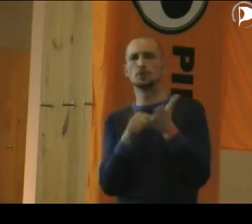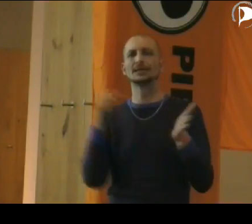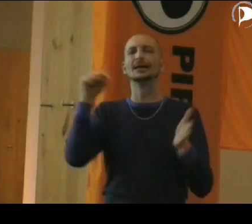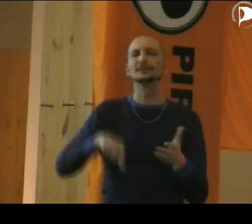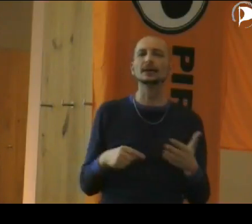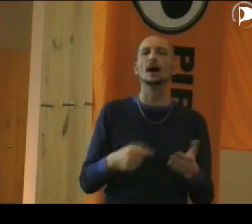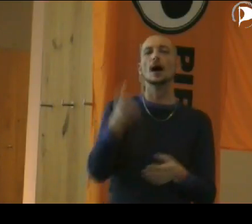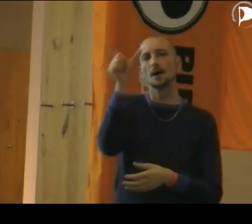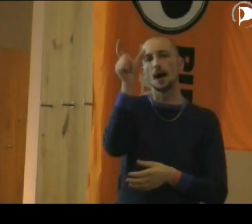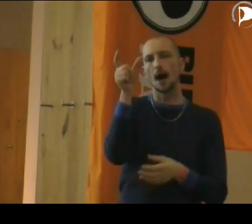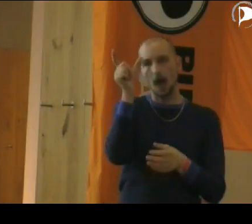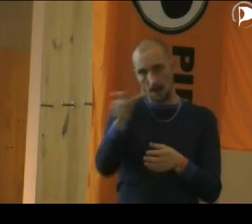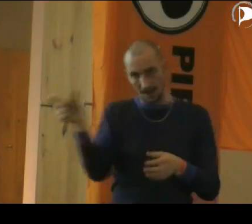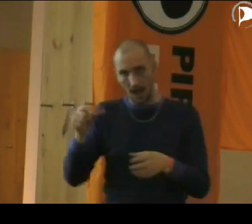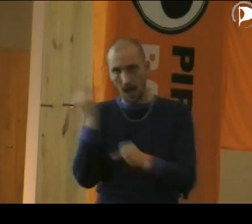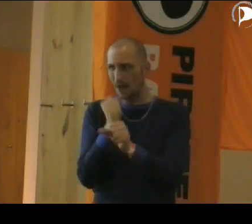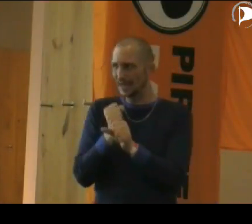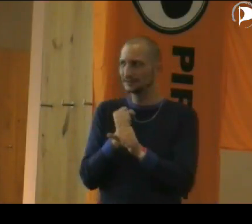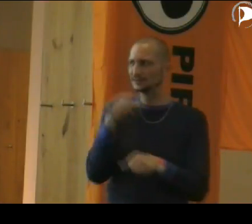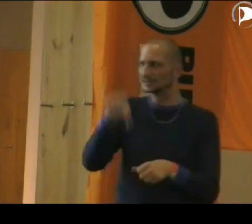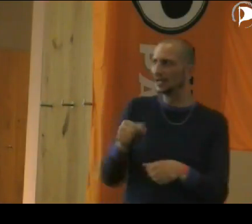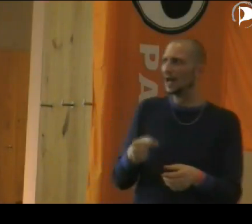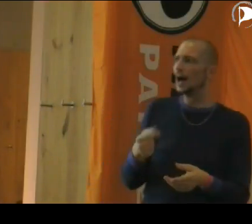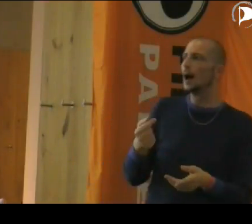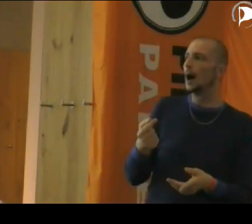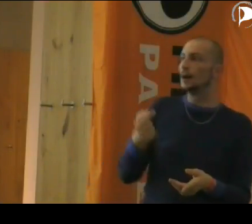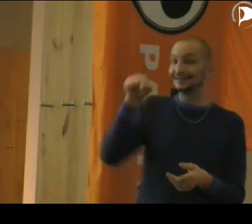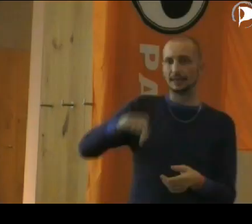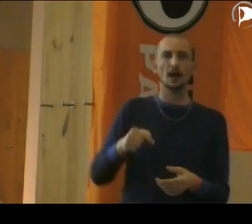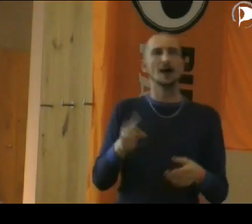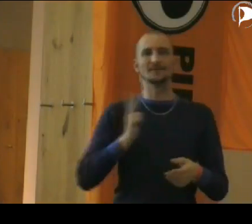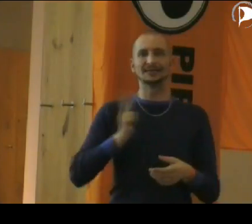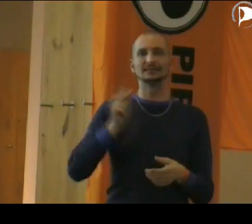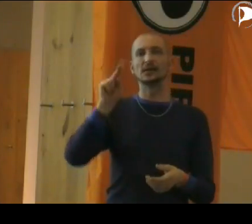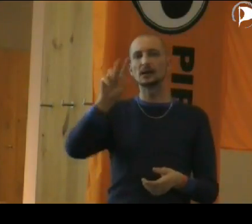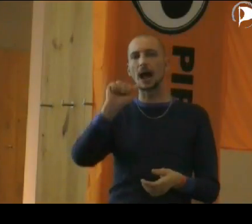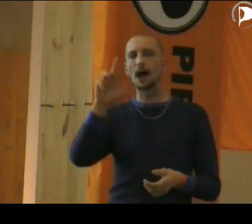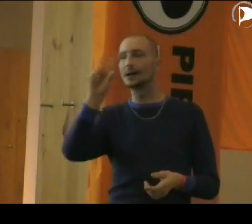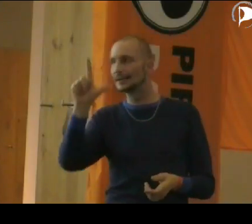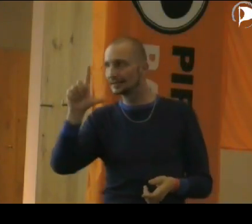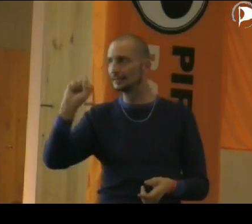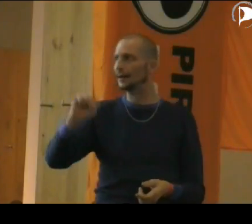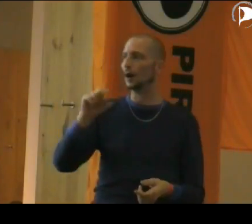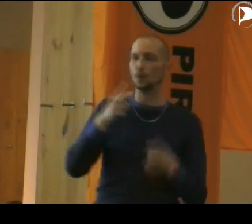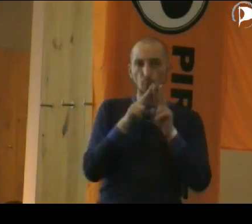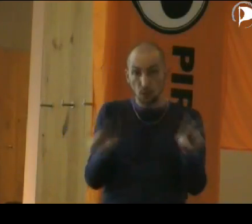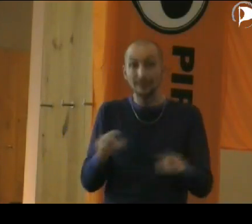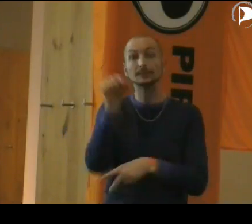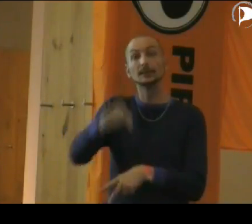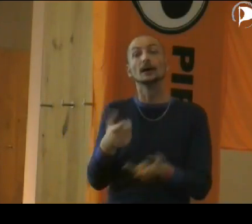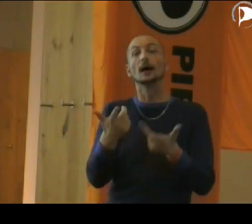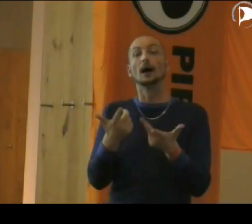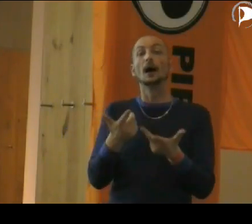unendlich reich und vom musikkreis trends und ich warte nur noch auf den kreisverband karzinom empfohlen land rhein neckar mannheim heidelberg darauf warte ich nur na